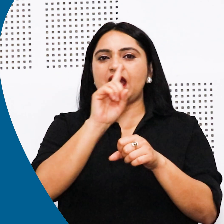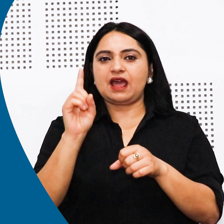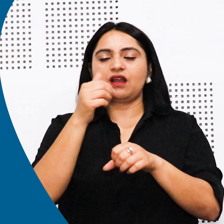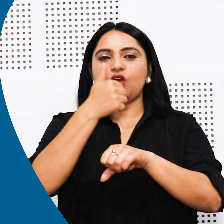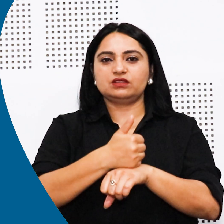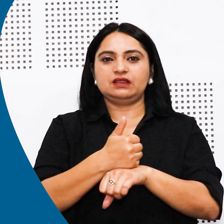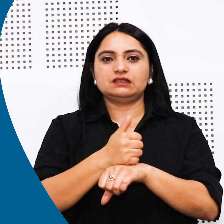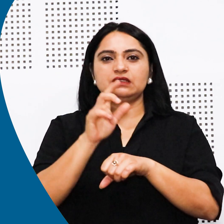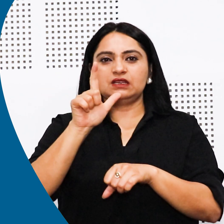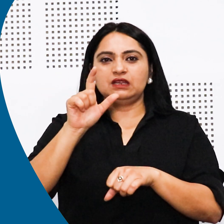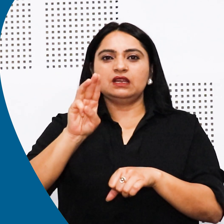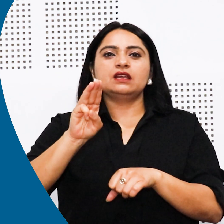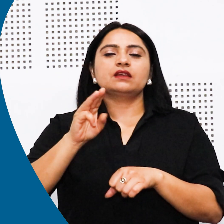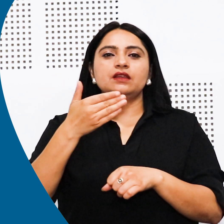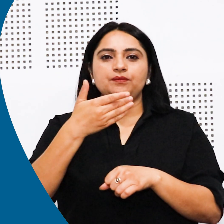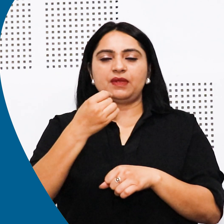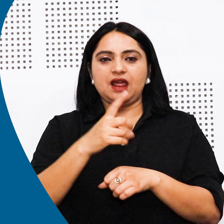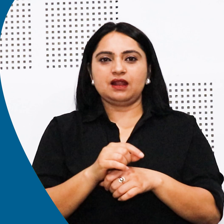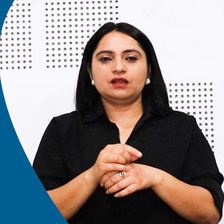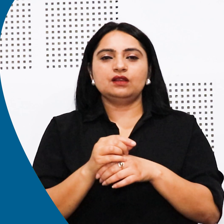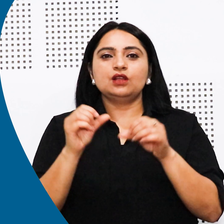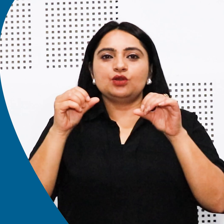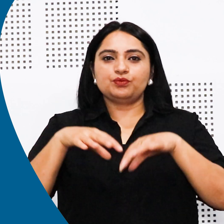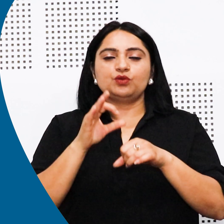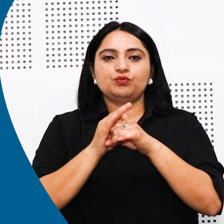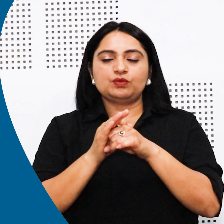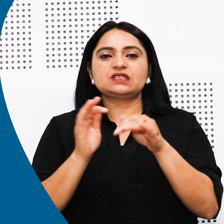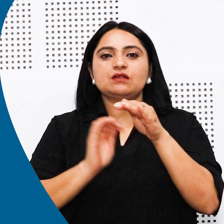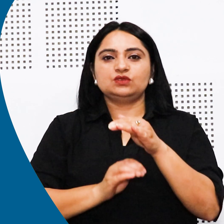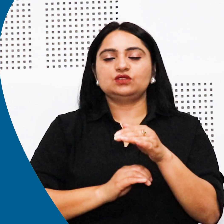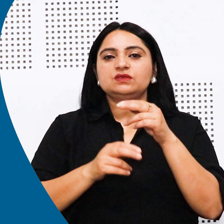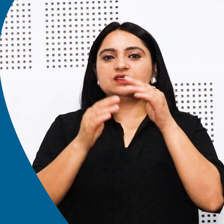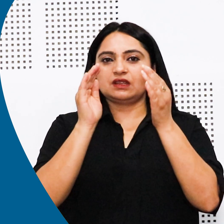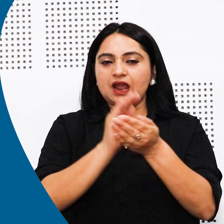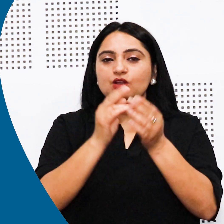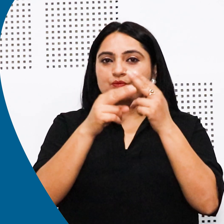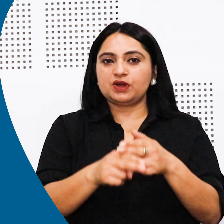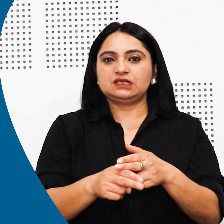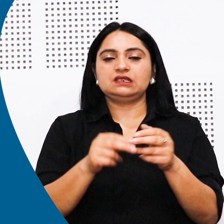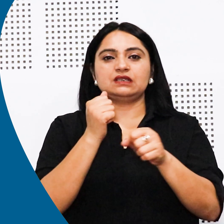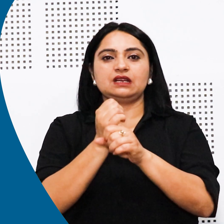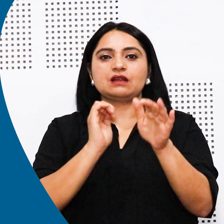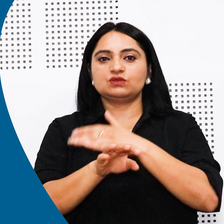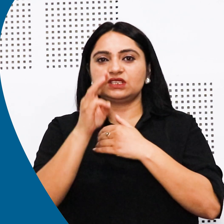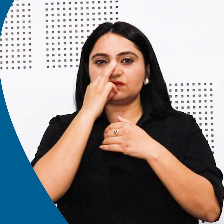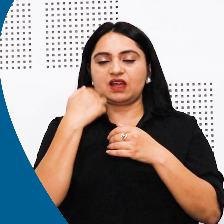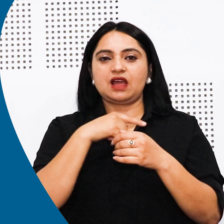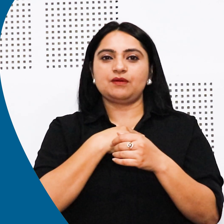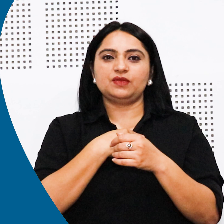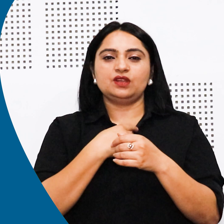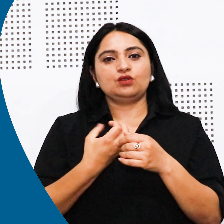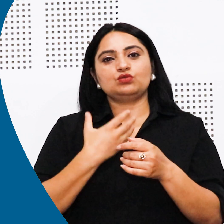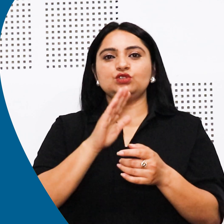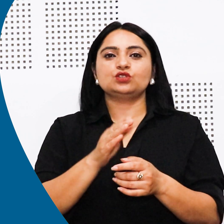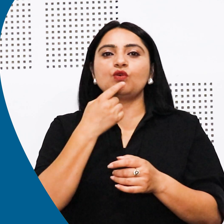का अध्यक्ष खिमलाल देवकोटा, विपद व्यवस्थापन समितिको छुट्याइएको विनियोजन भएको बजेट कार्यान्वयनमा हामी सन्तोषजनक अवस्थामा